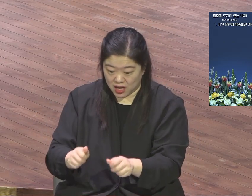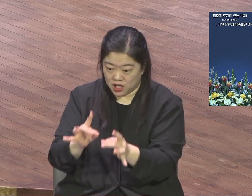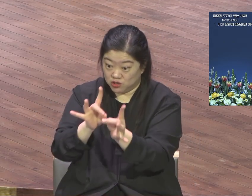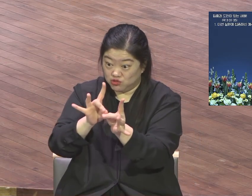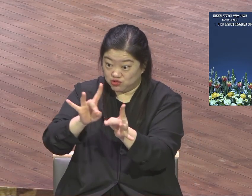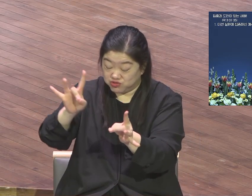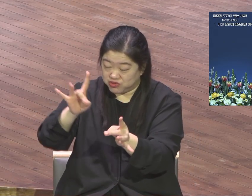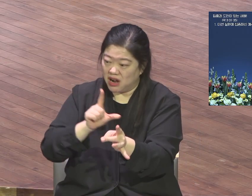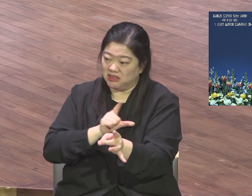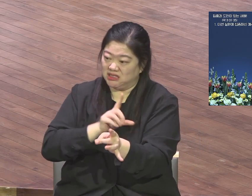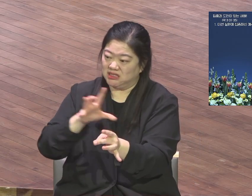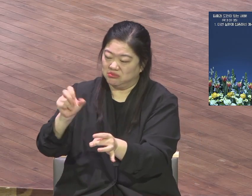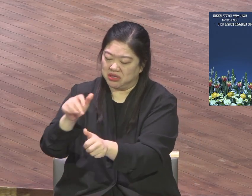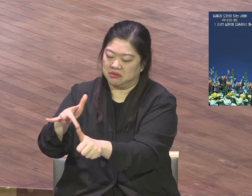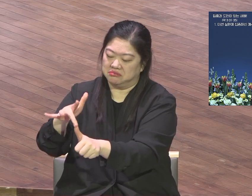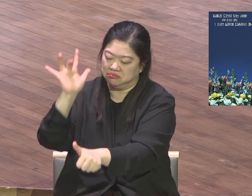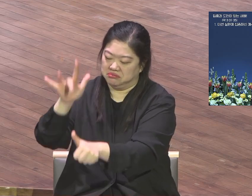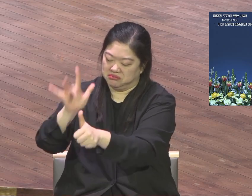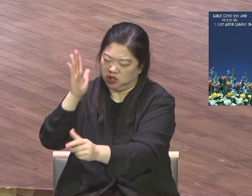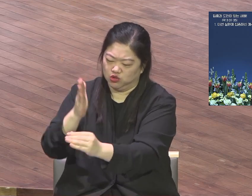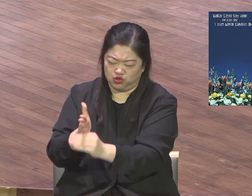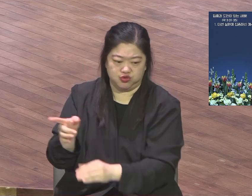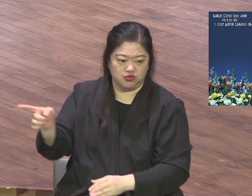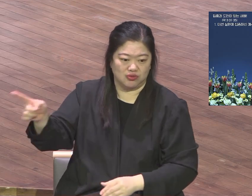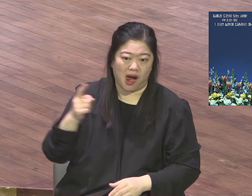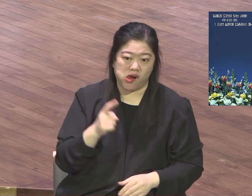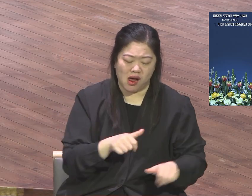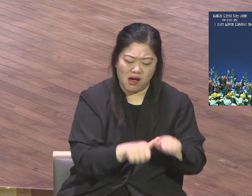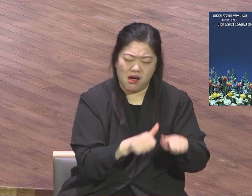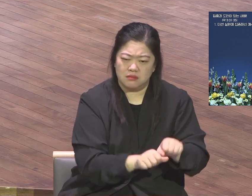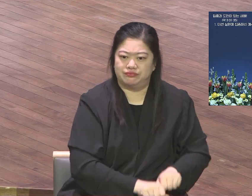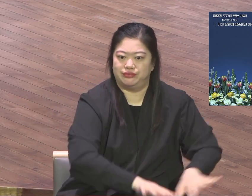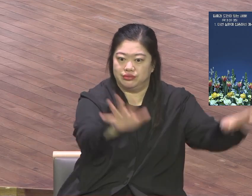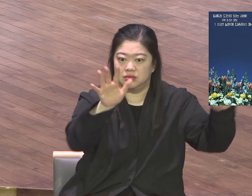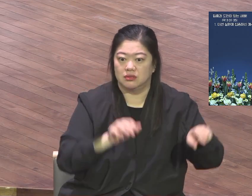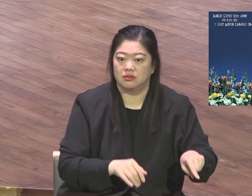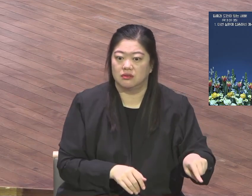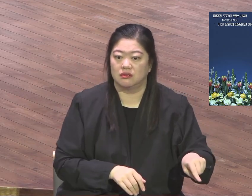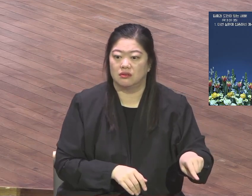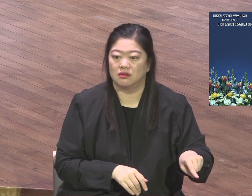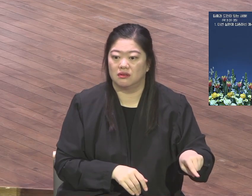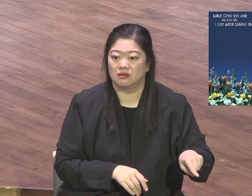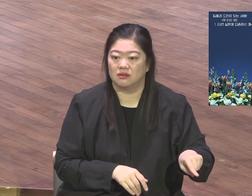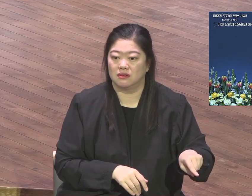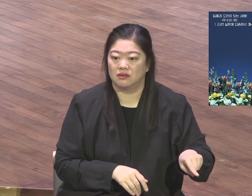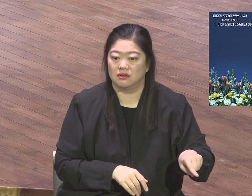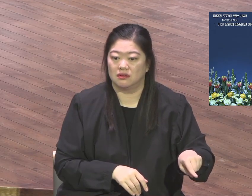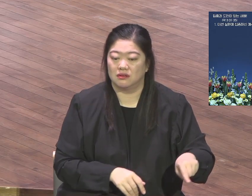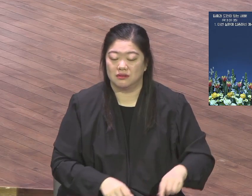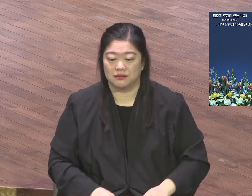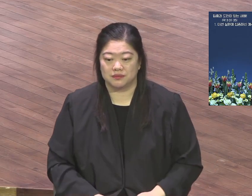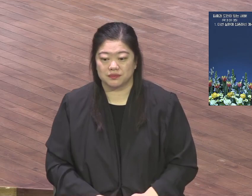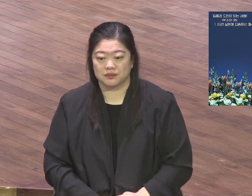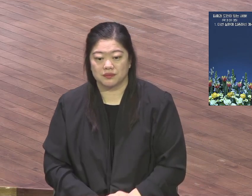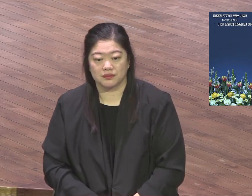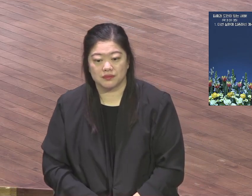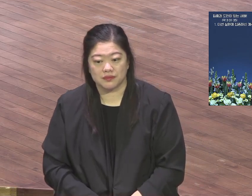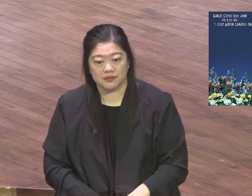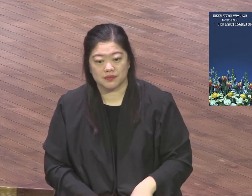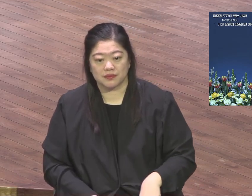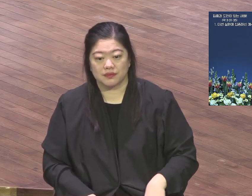이 귀신을 쫓아낸다. 바알세불의 힘을 빌려서 자 이들이